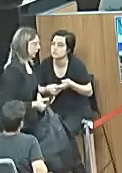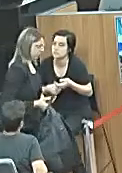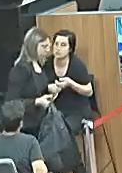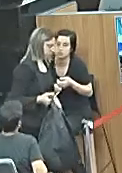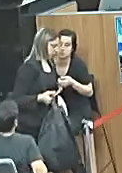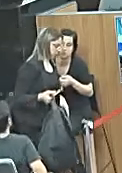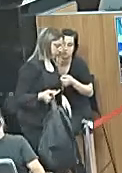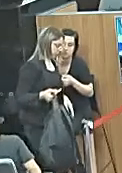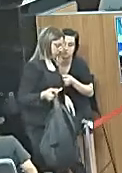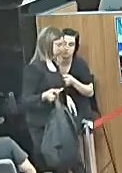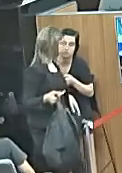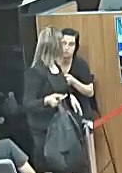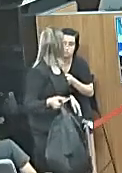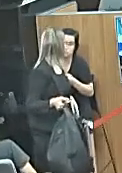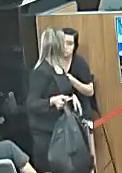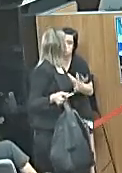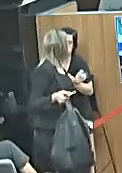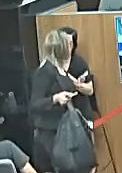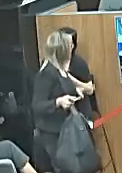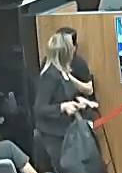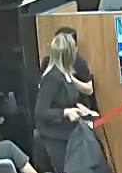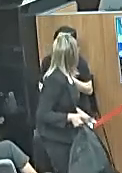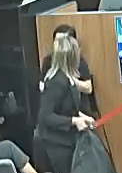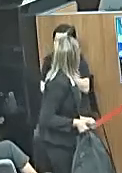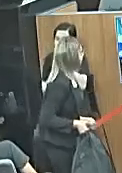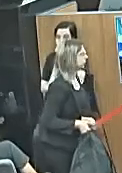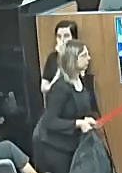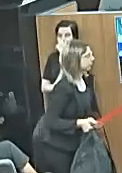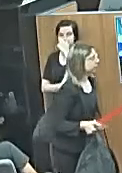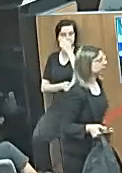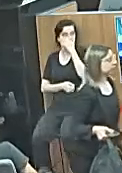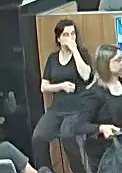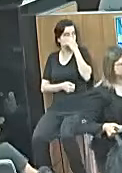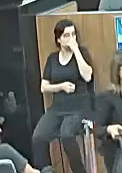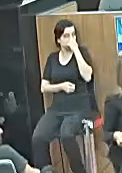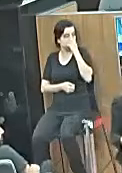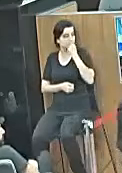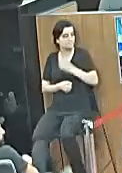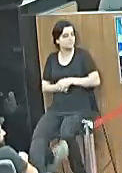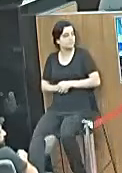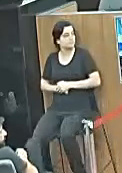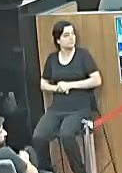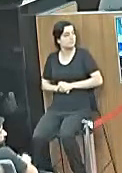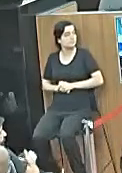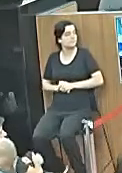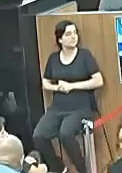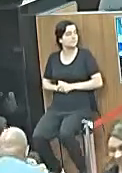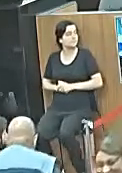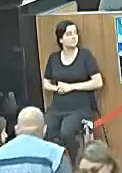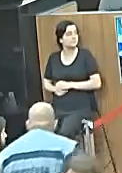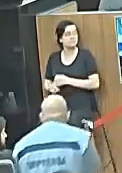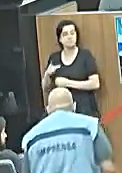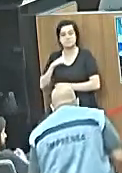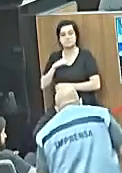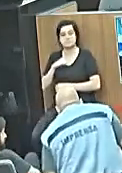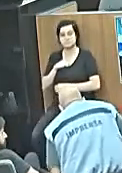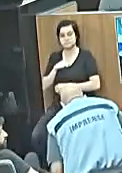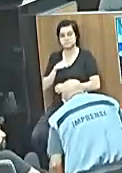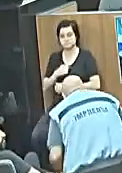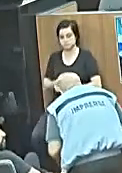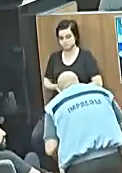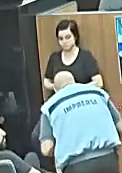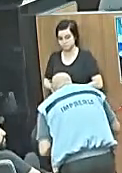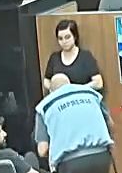139 gestão integrada de segurança pública 143 rompimento da trajetória